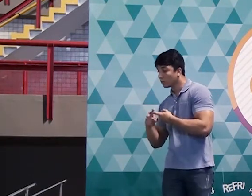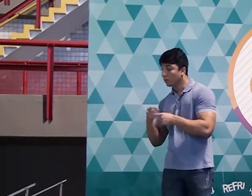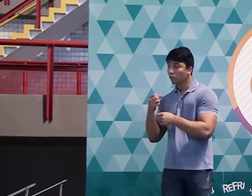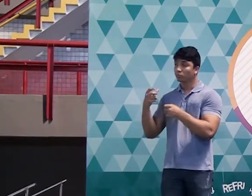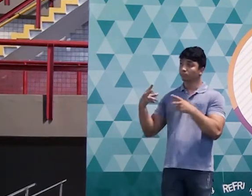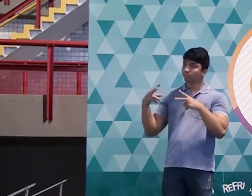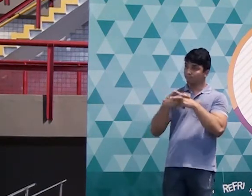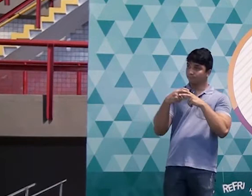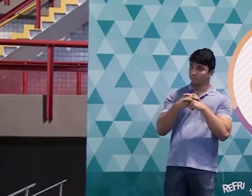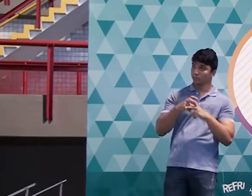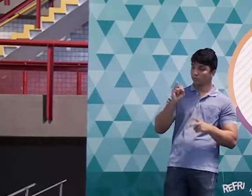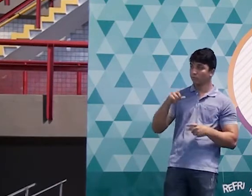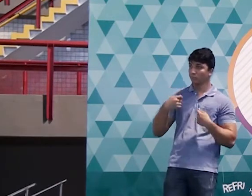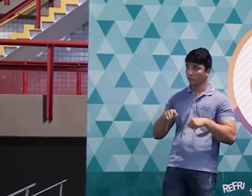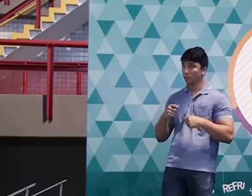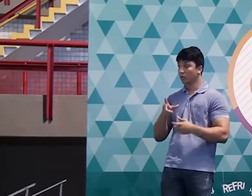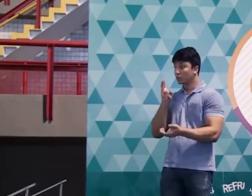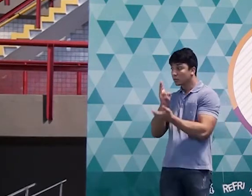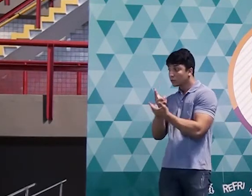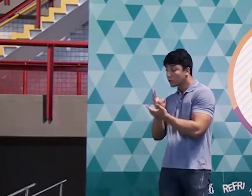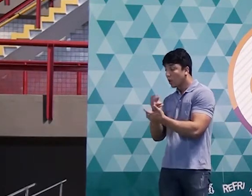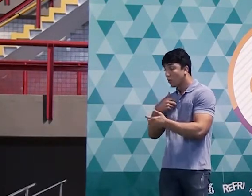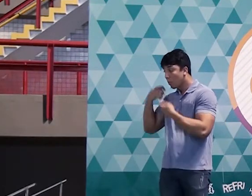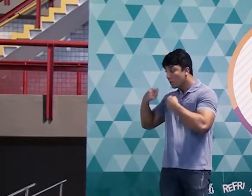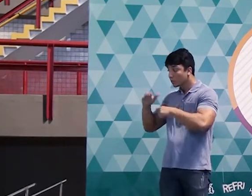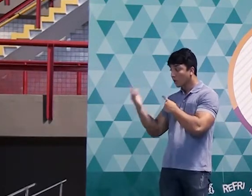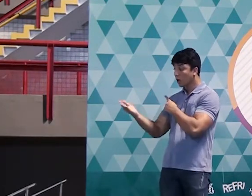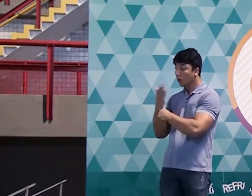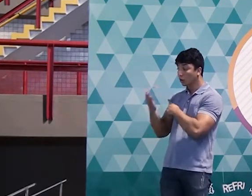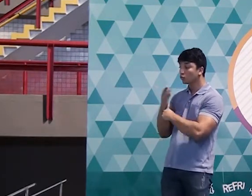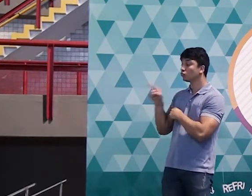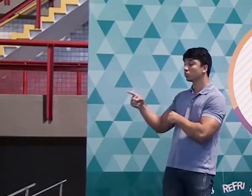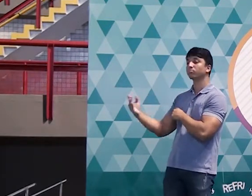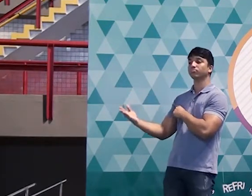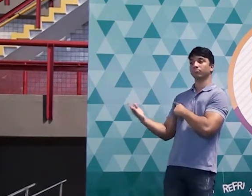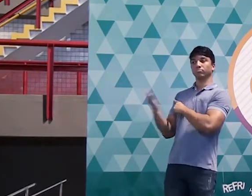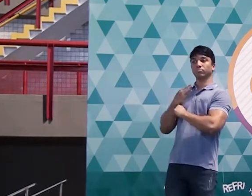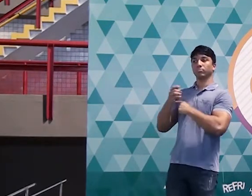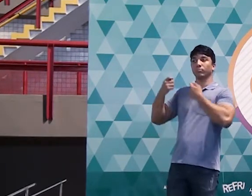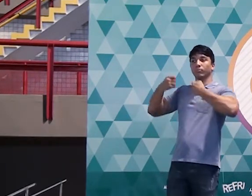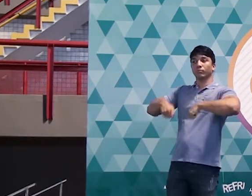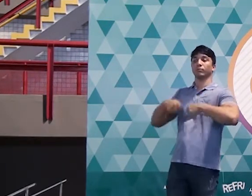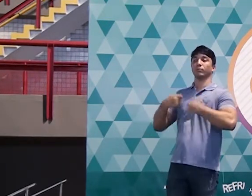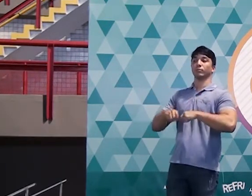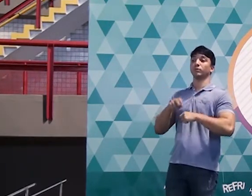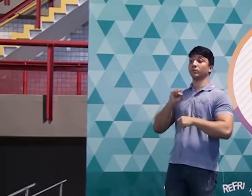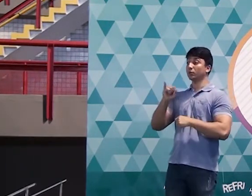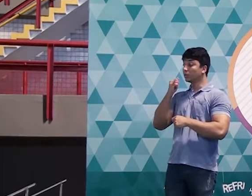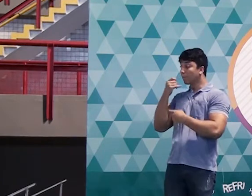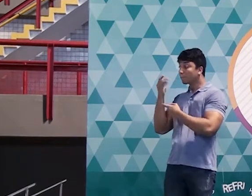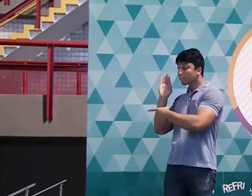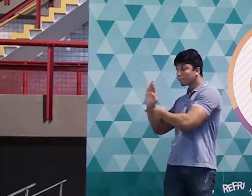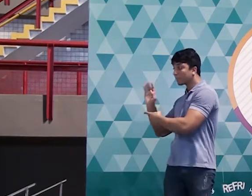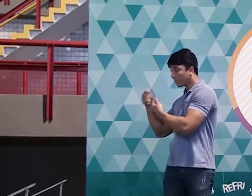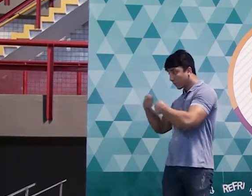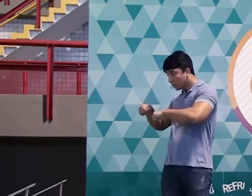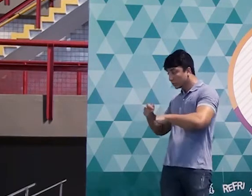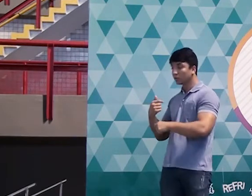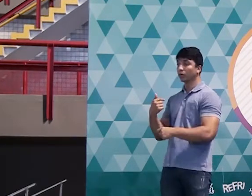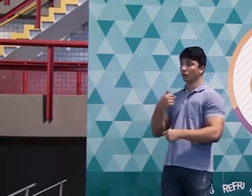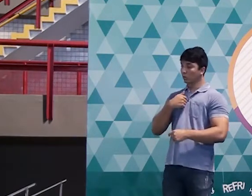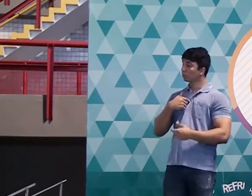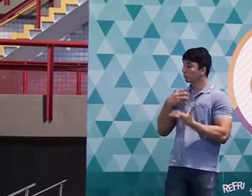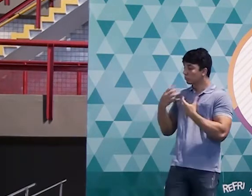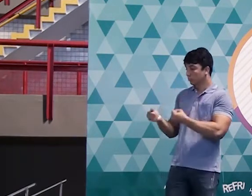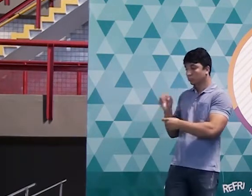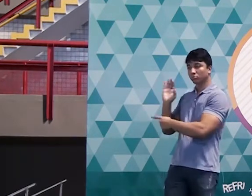mim. Toda vez que eu precisar de ajuda, você tem que me ajudar, e toda vez que você precisar, eu me